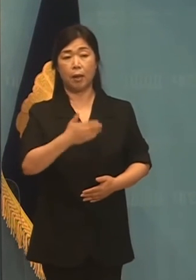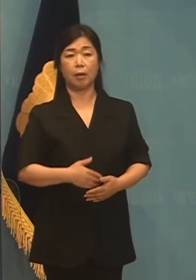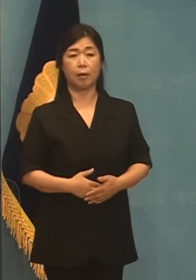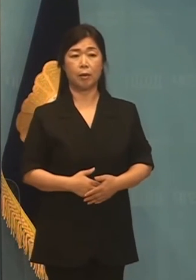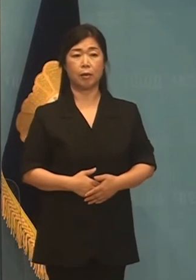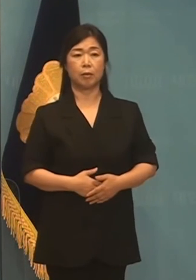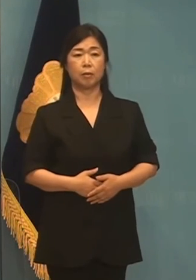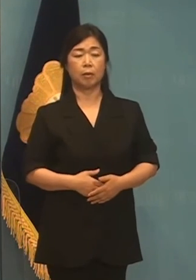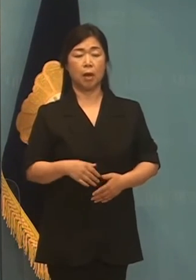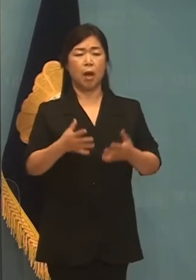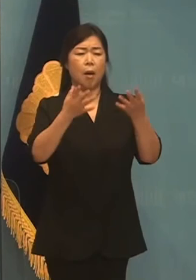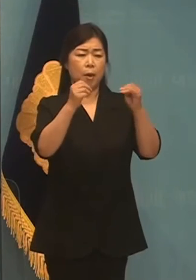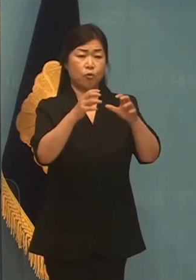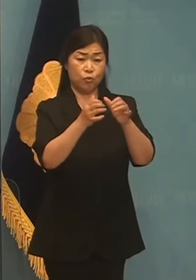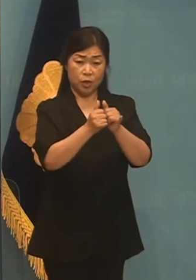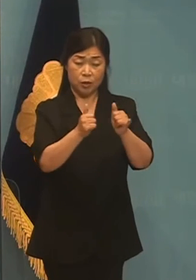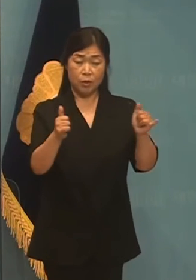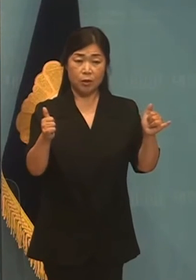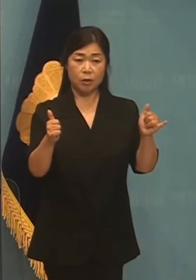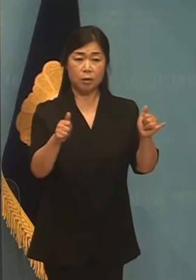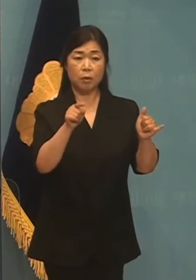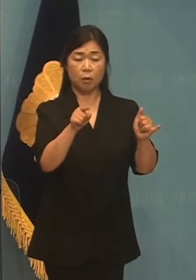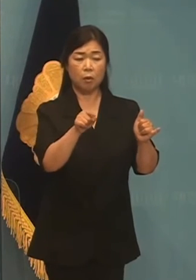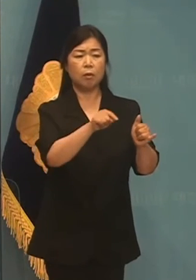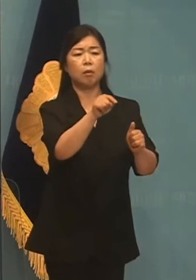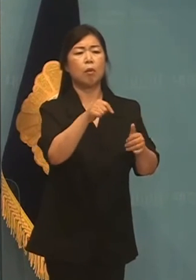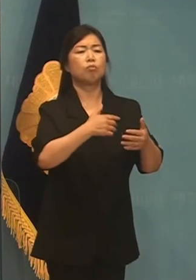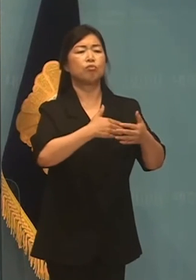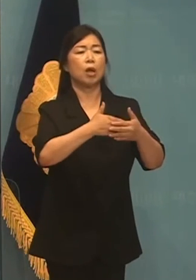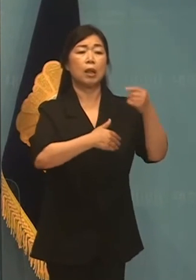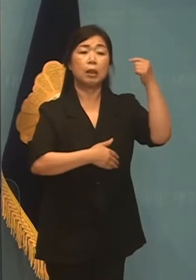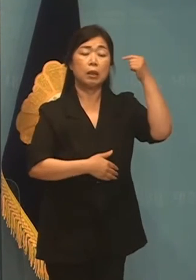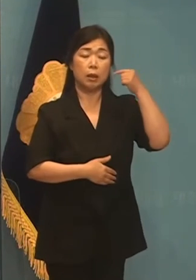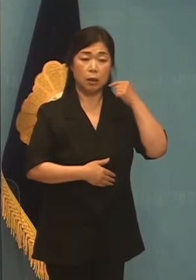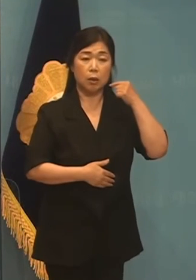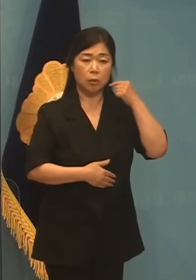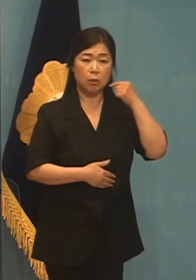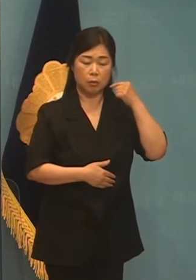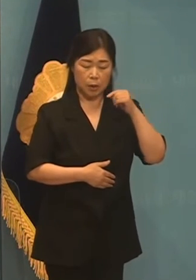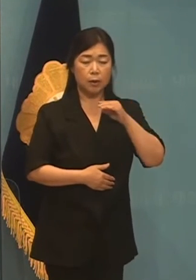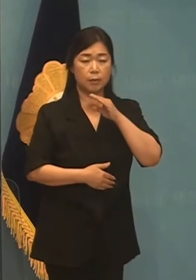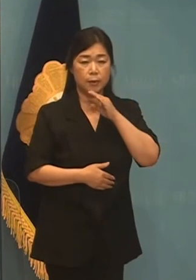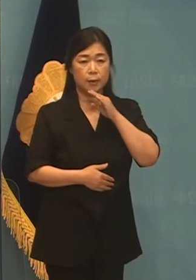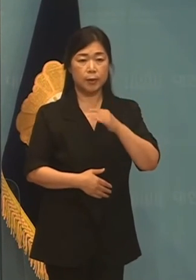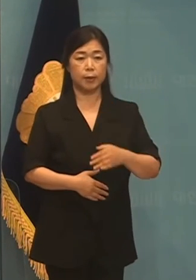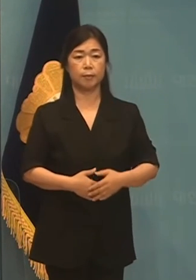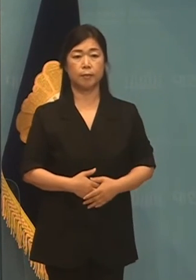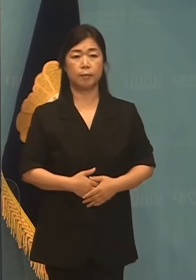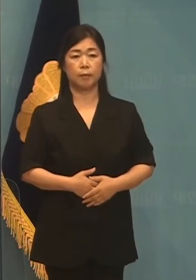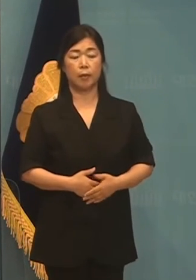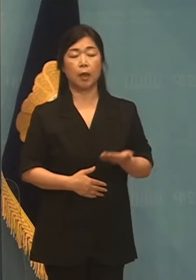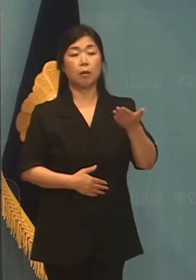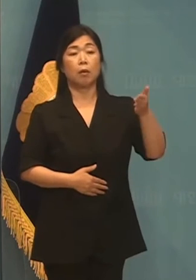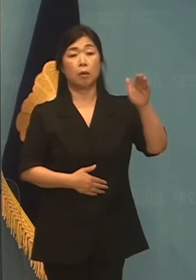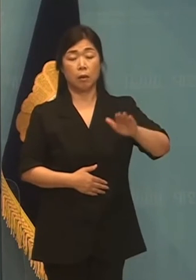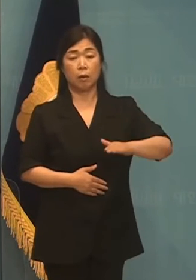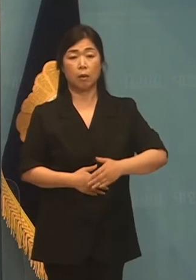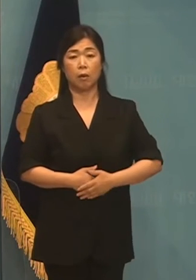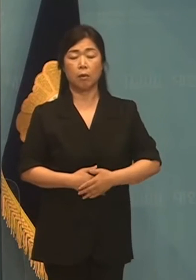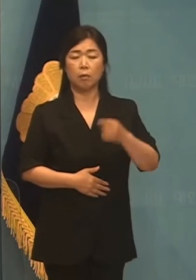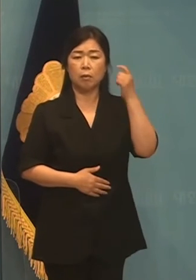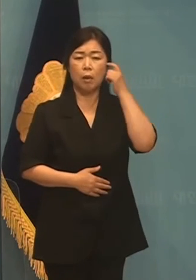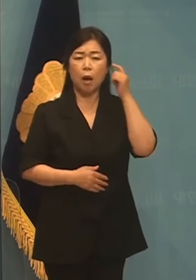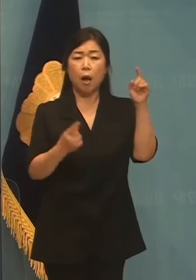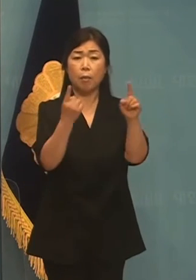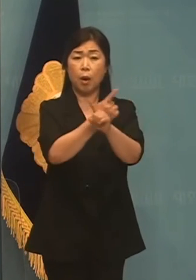것입니다. 많은 국민들이 이런 데서 불안을 느끼고 있는 것도 사실입니다. 그런데